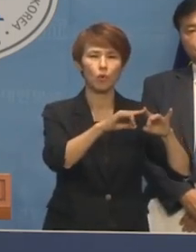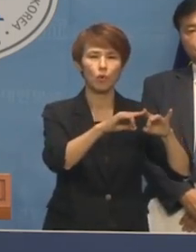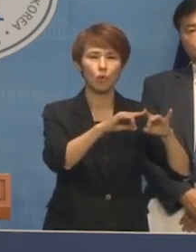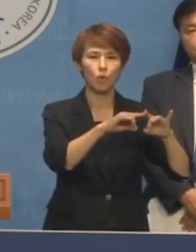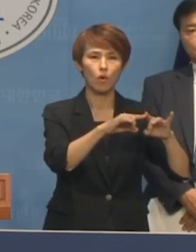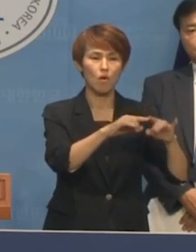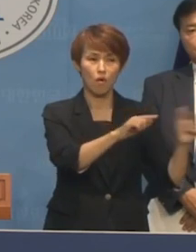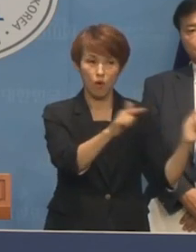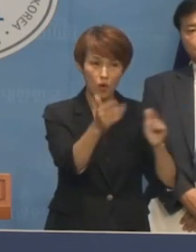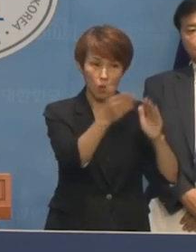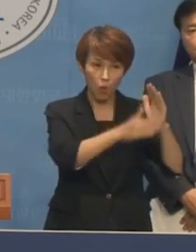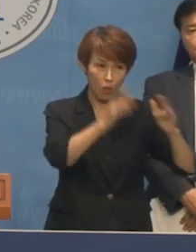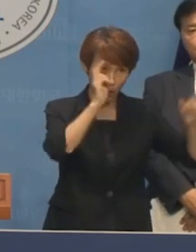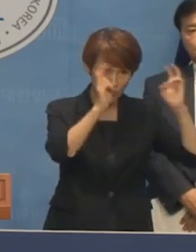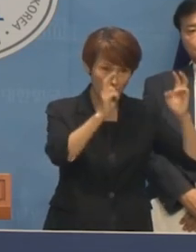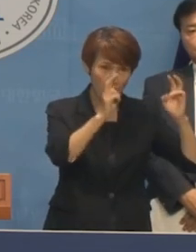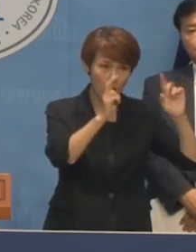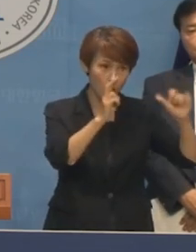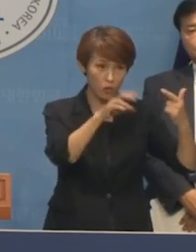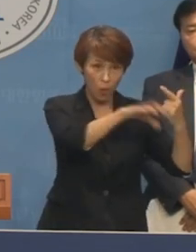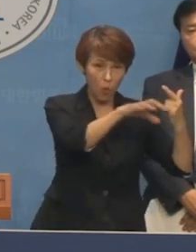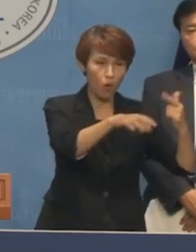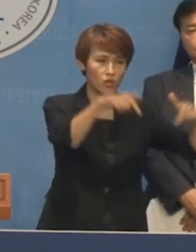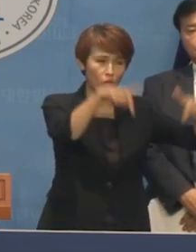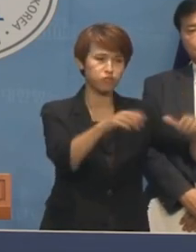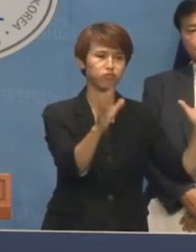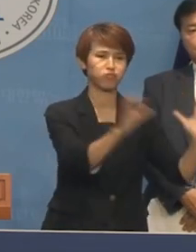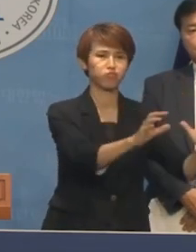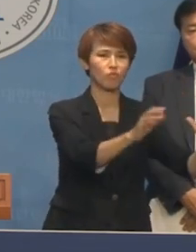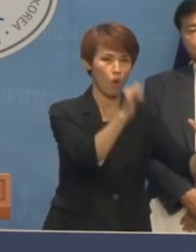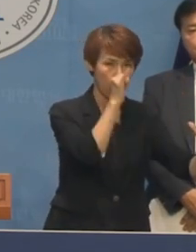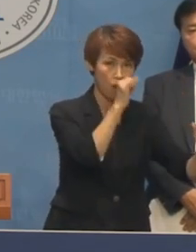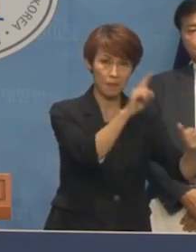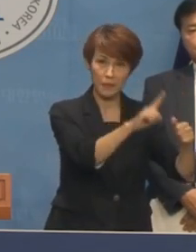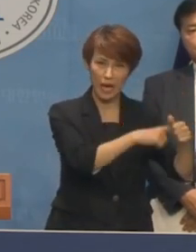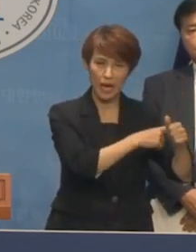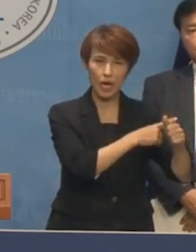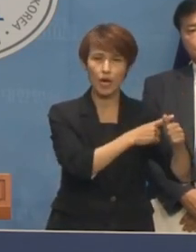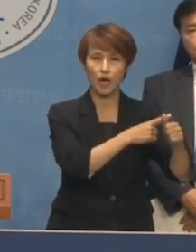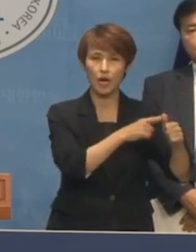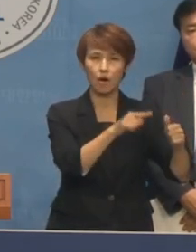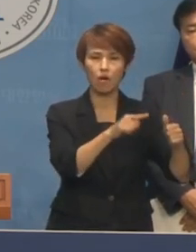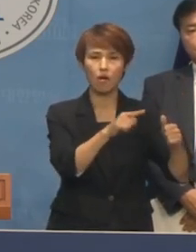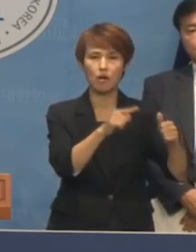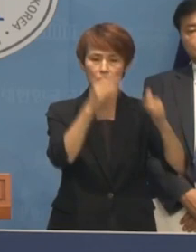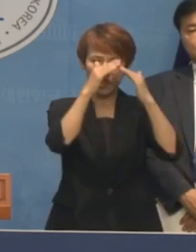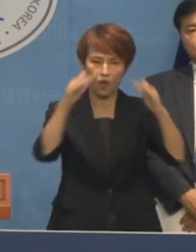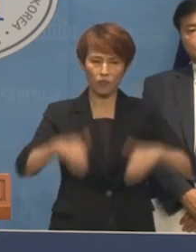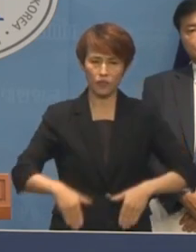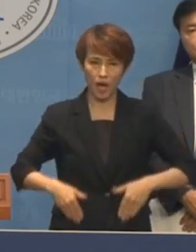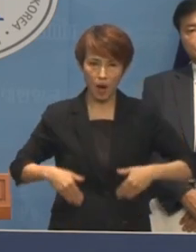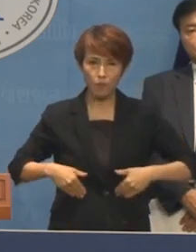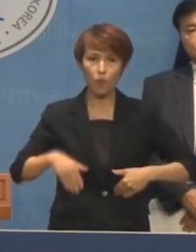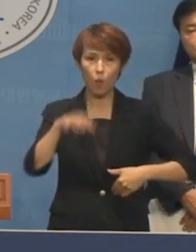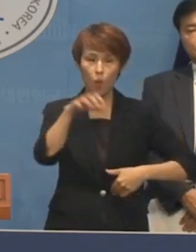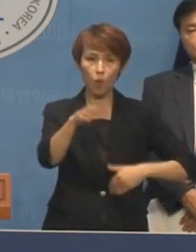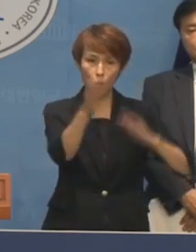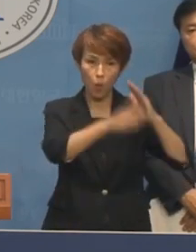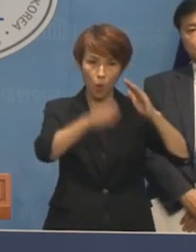16개 공공기관들이 모두 서부권에 밀집되어 있어 전남 동부권의